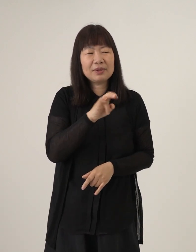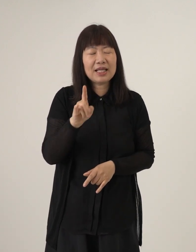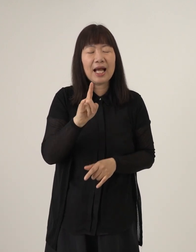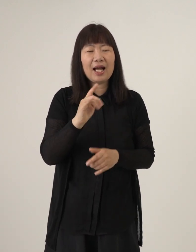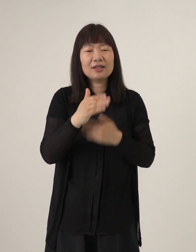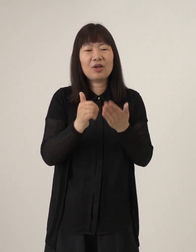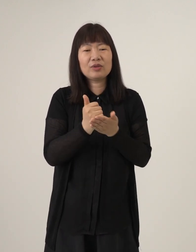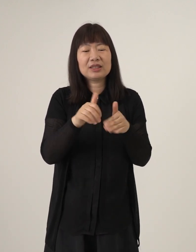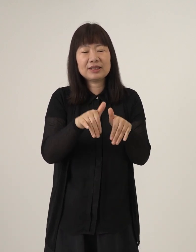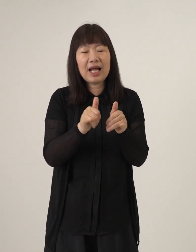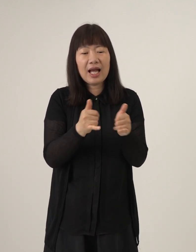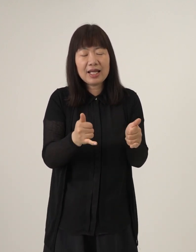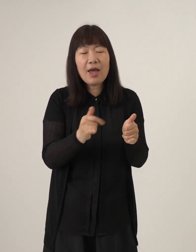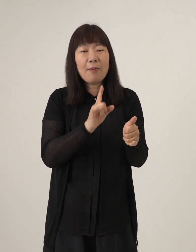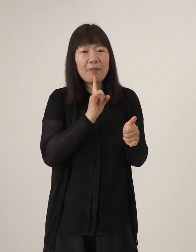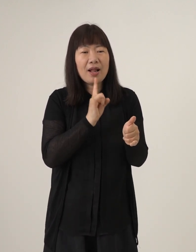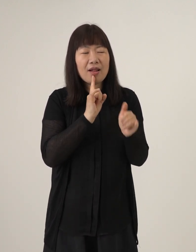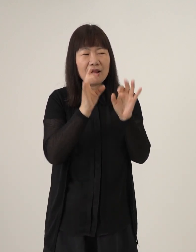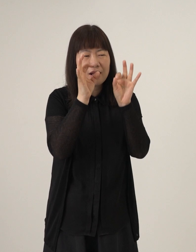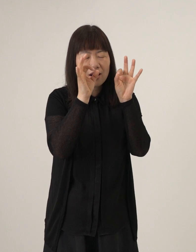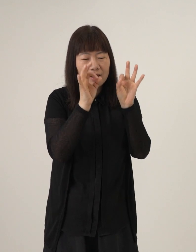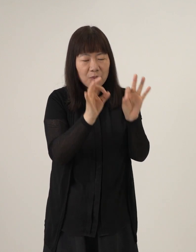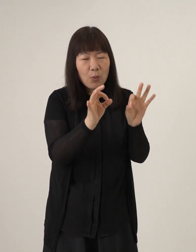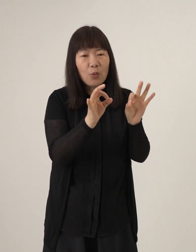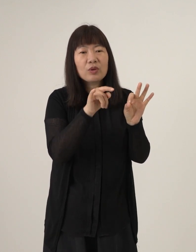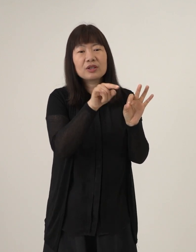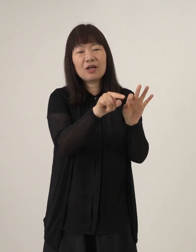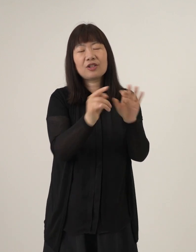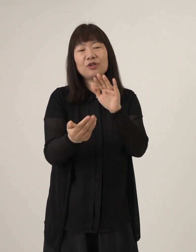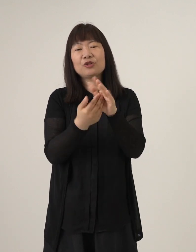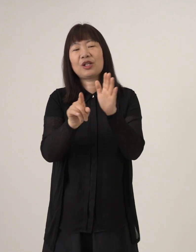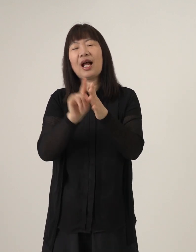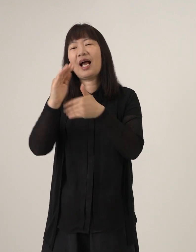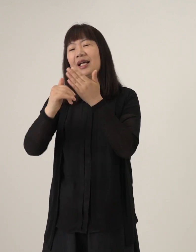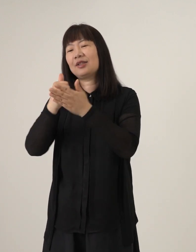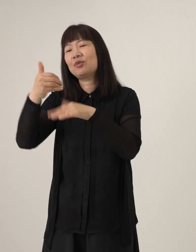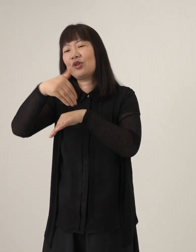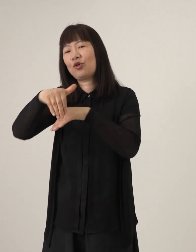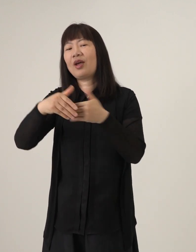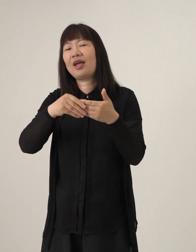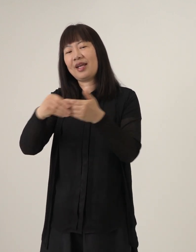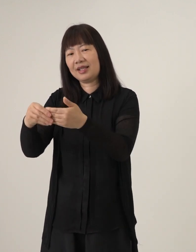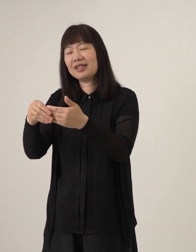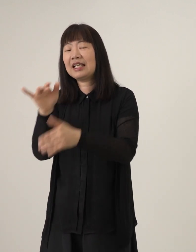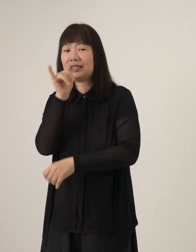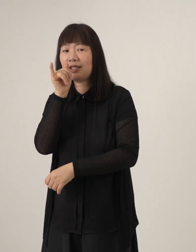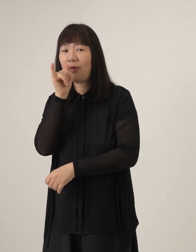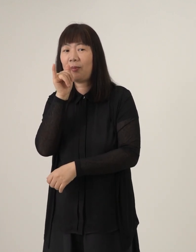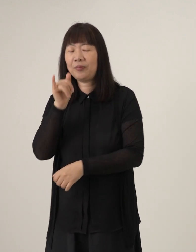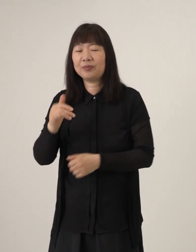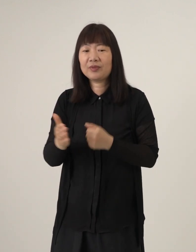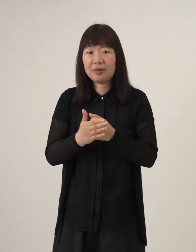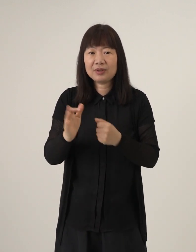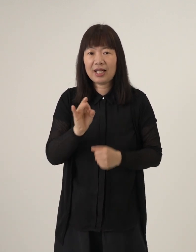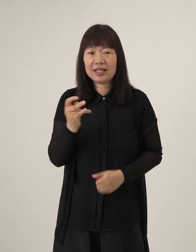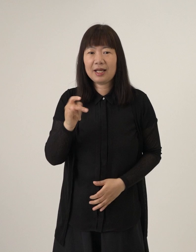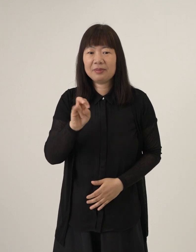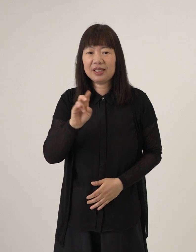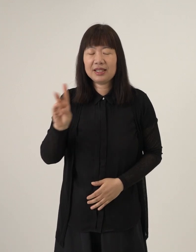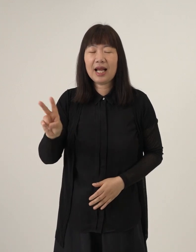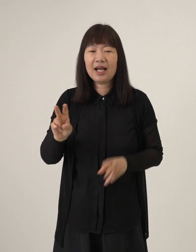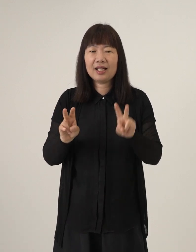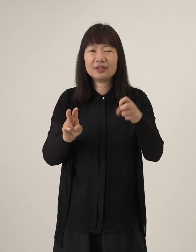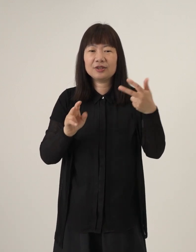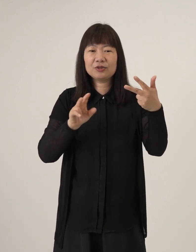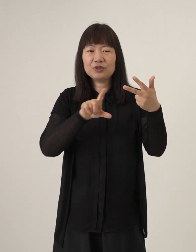그래서 우리가 그 예레미야의 말을 들어보자고요. 예레미야 29장 1절을 보시면 여호와께서 이와